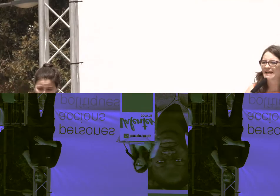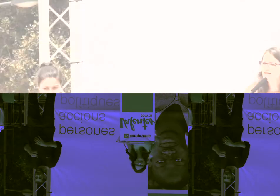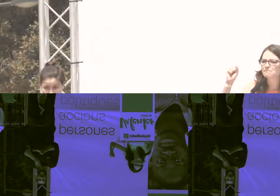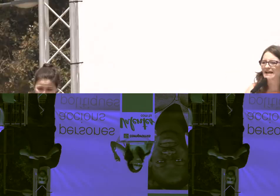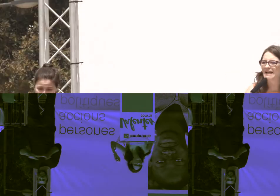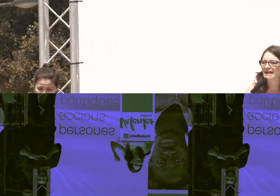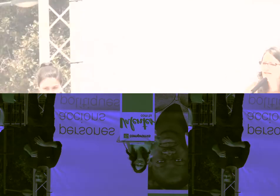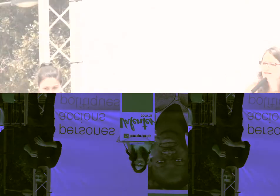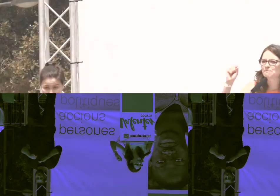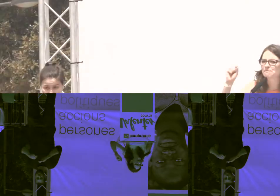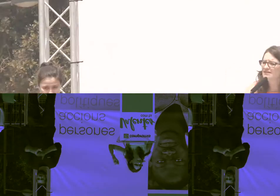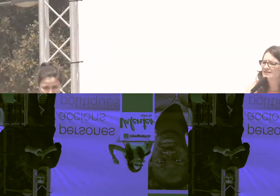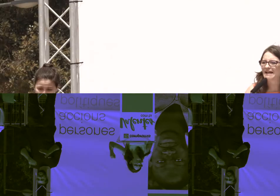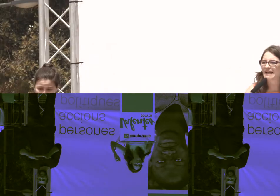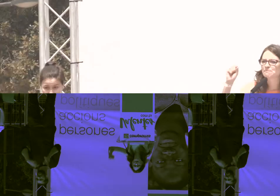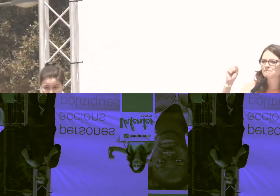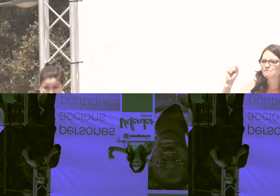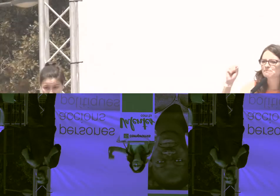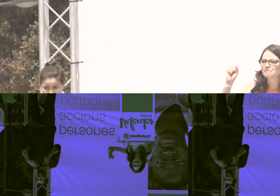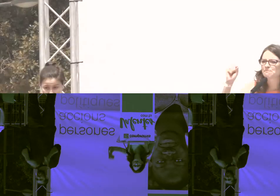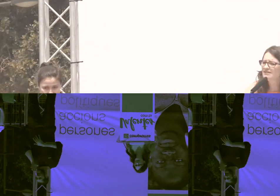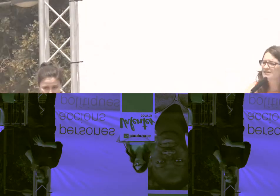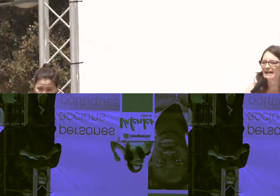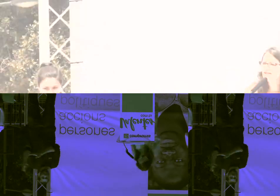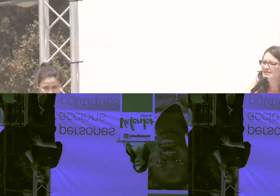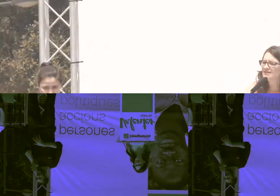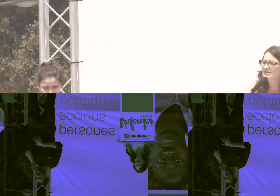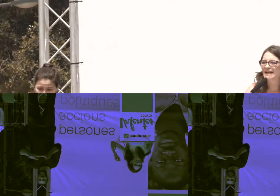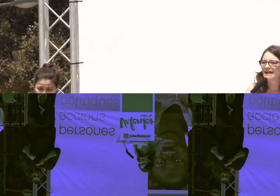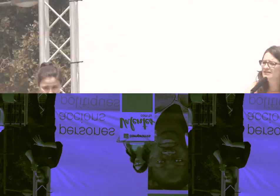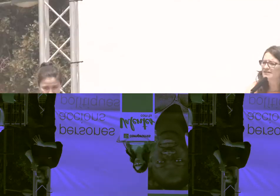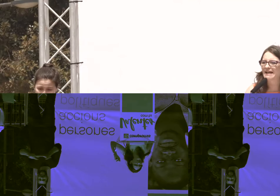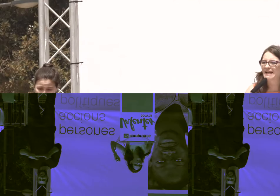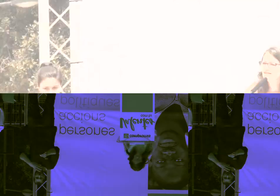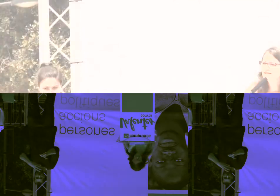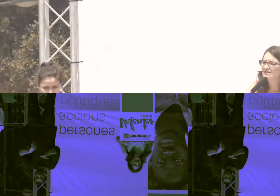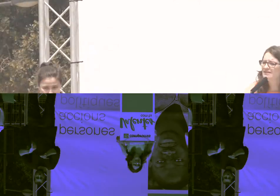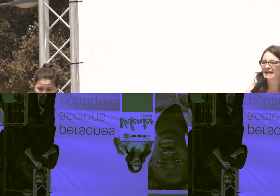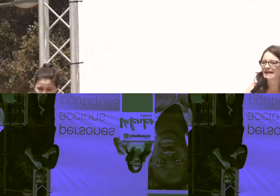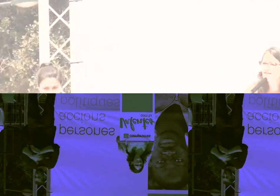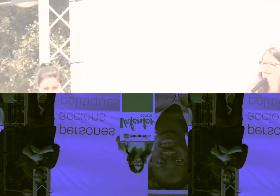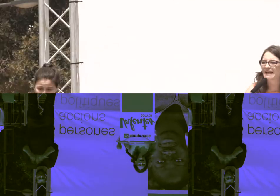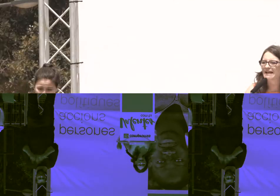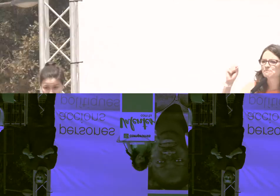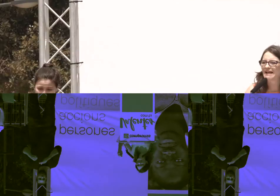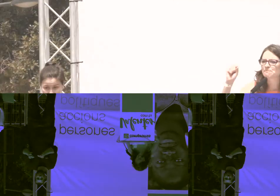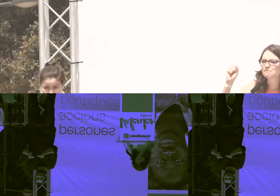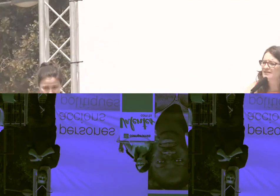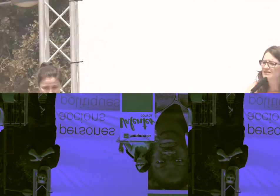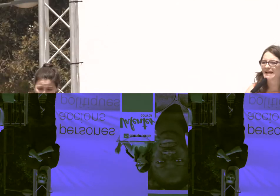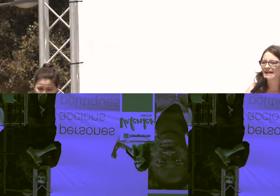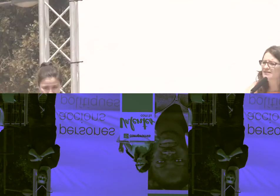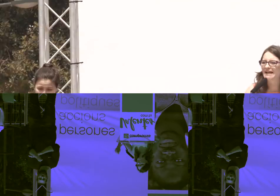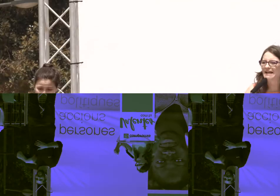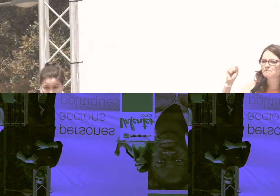en este país ningú se quede sense poder anar als tribunals per falta de diners. Estem ultimant la xarxa pública